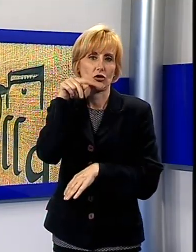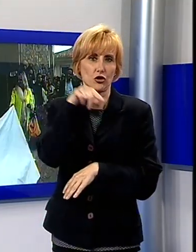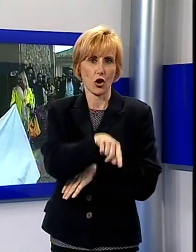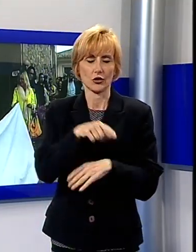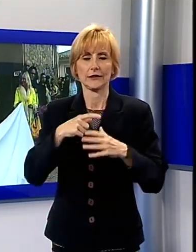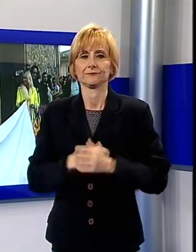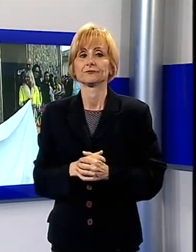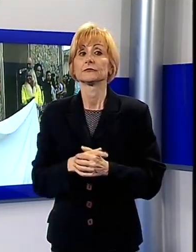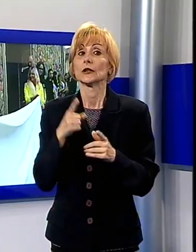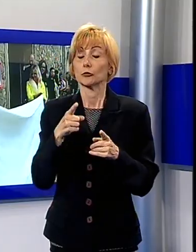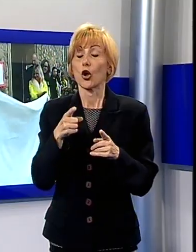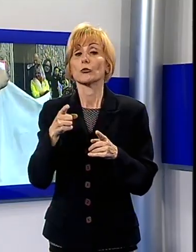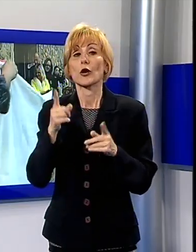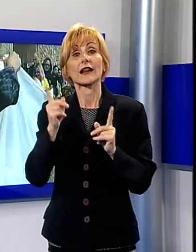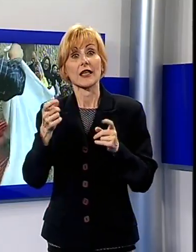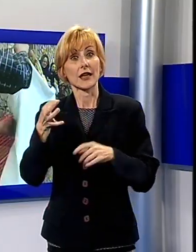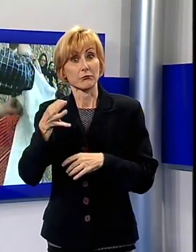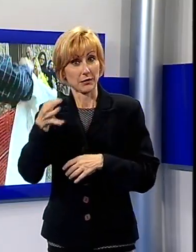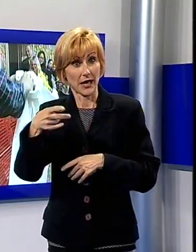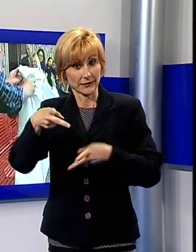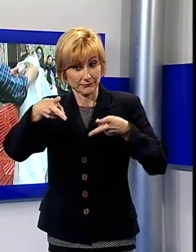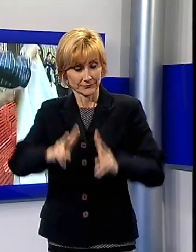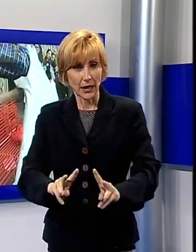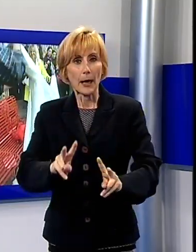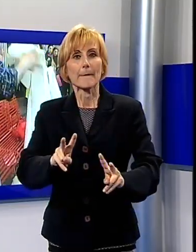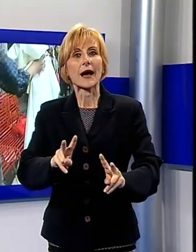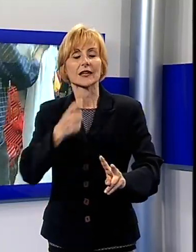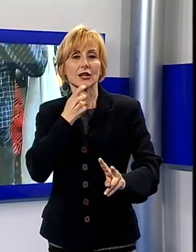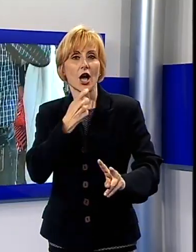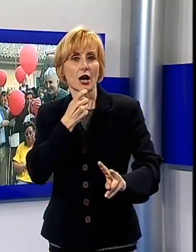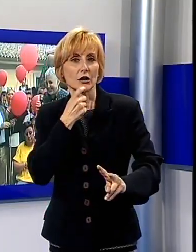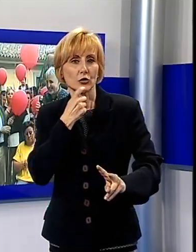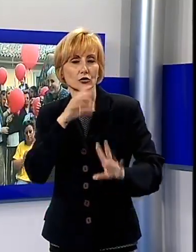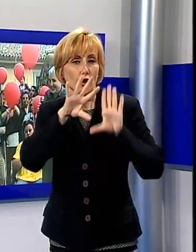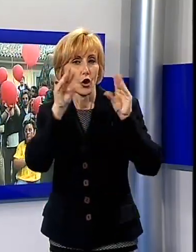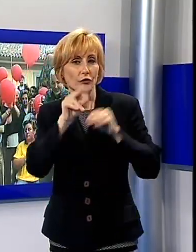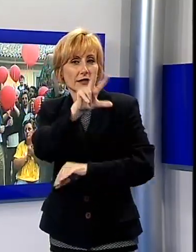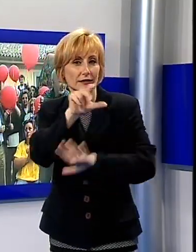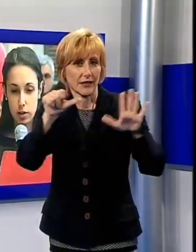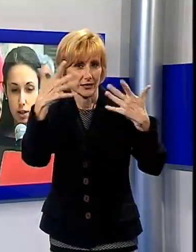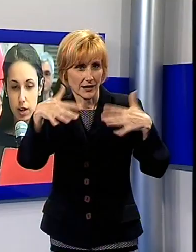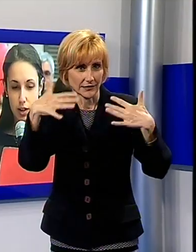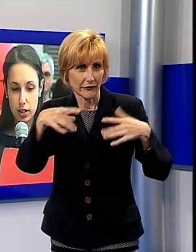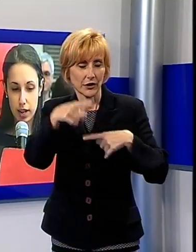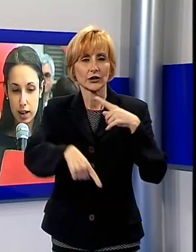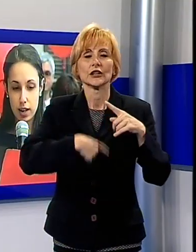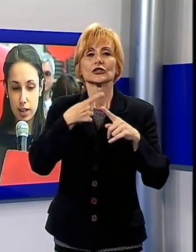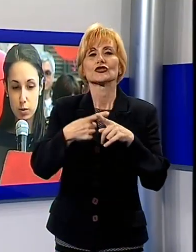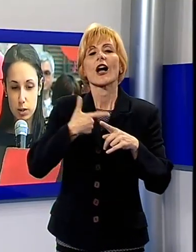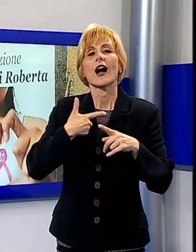si è inaugurata una panchina rossa. Dovrebbe trattarsi della 36esima nella Valle del Serchio. Oltre al comitato locale ha partecipato alla bella iniziativa anche l'associazione